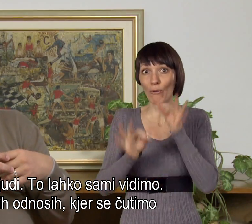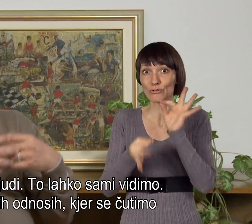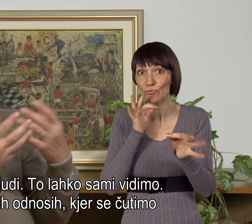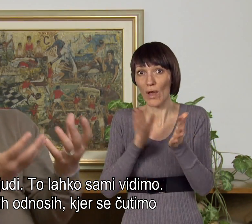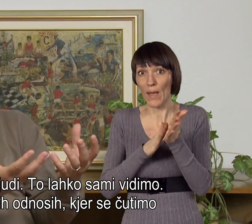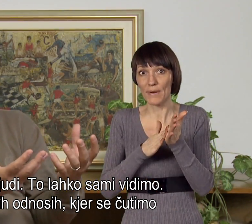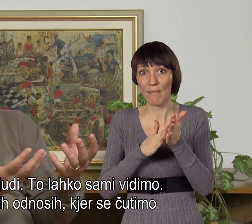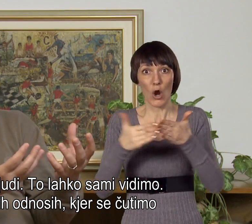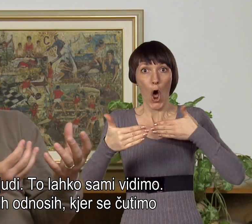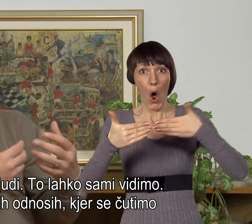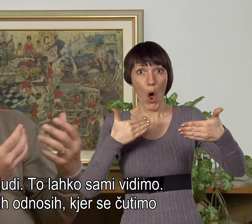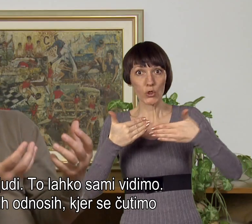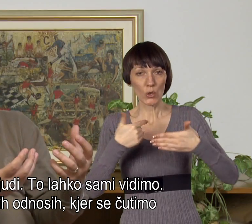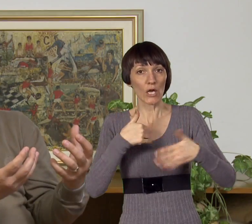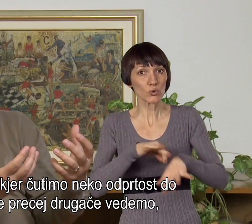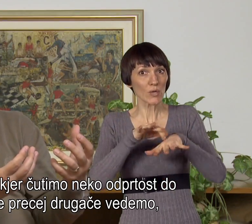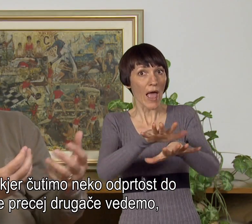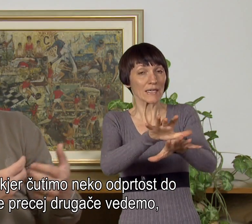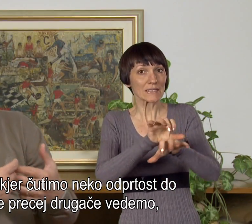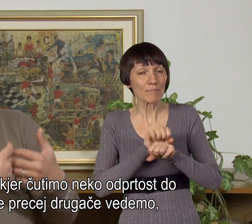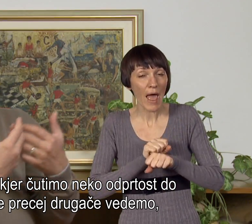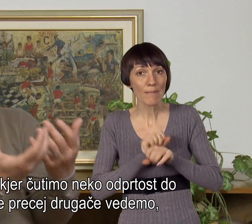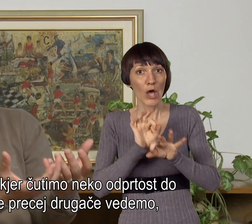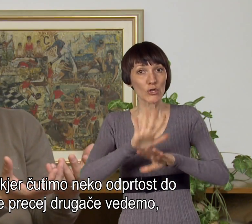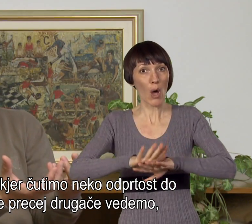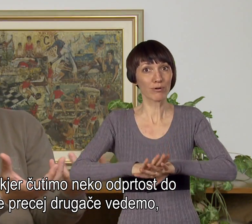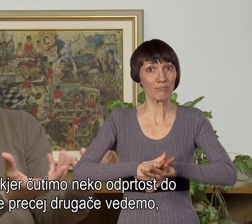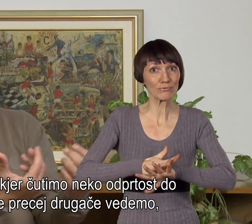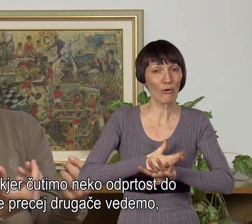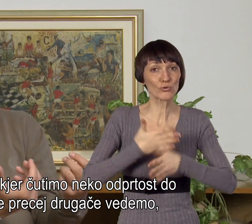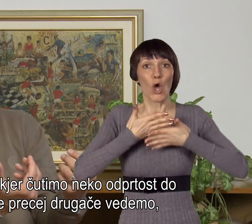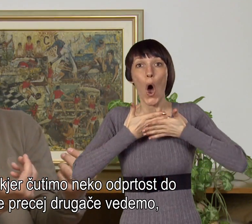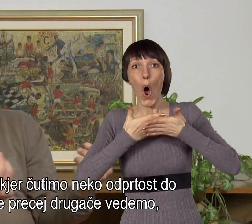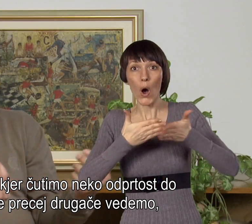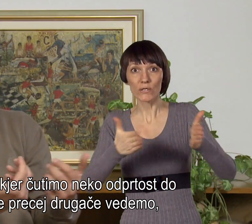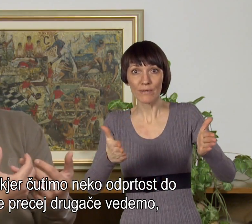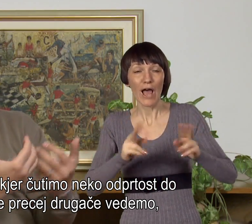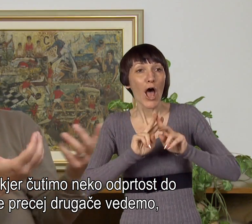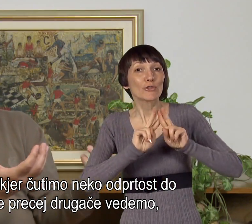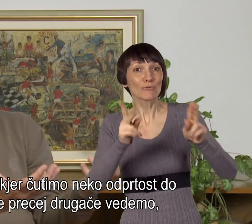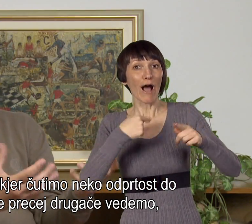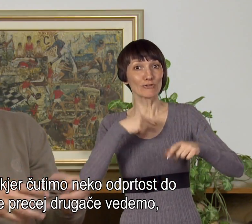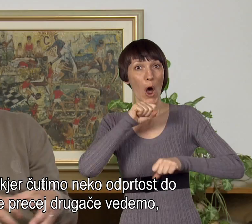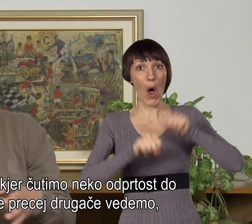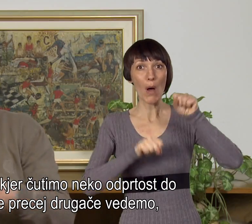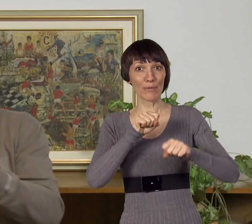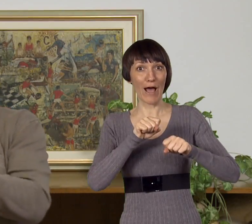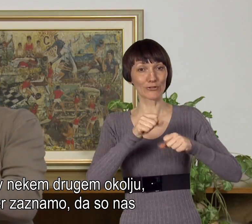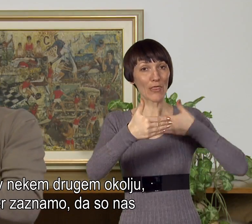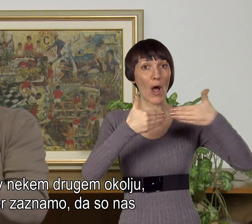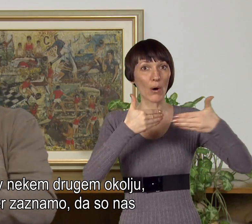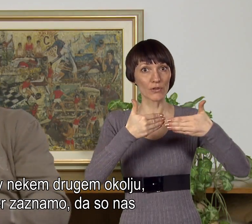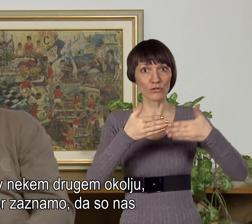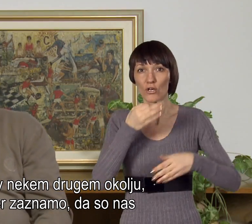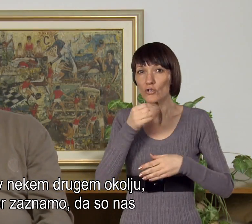vidimo v nekih odnosih, kjer se čutimo sprejete, kjer čutimo neko odprtost do nas, se dosti drugače vedemo kot v